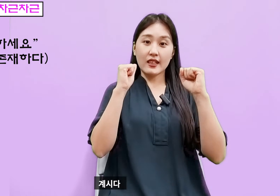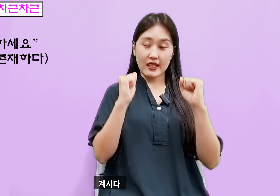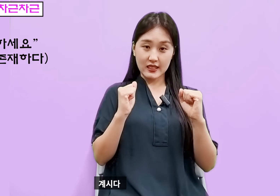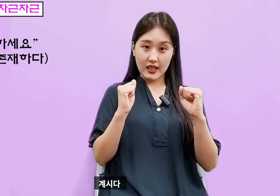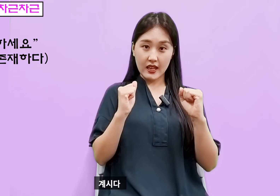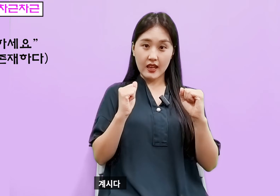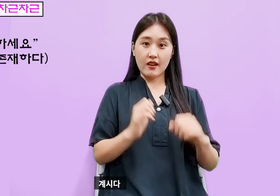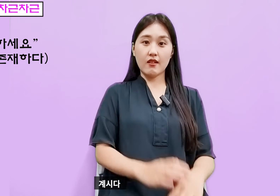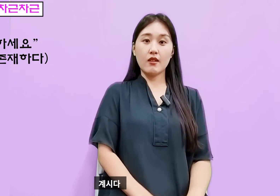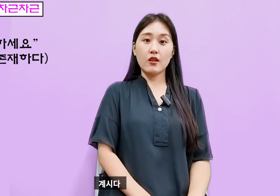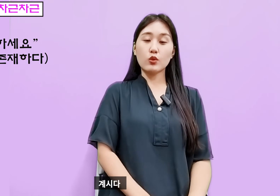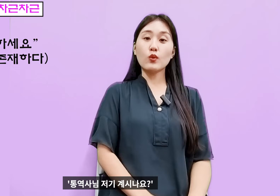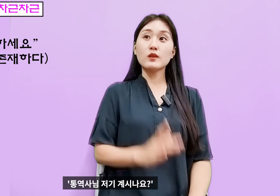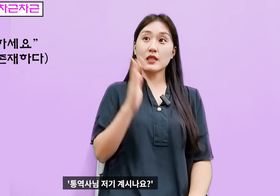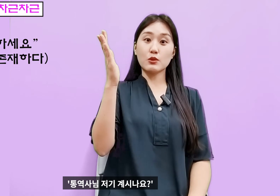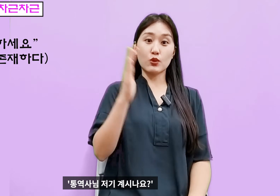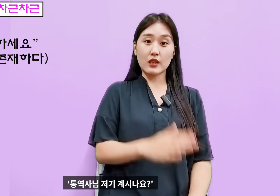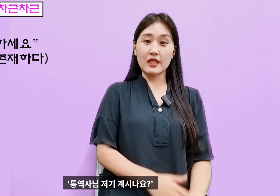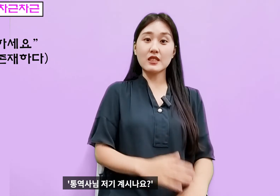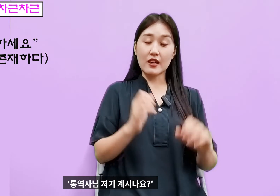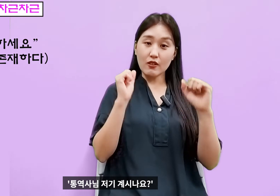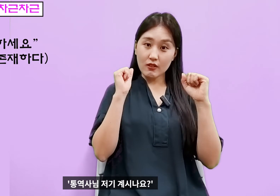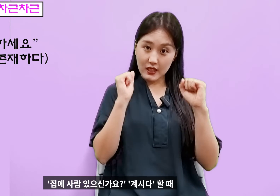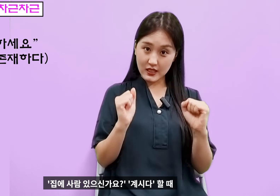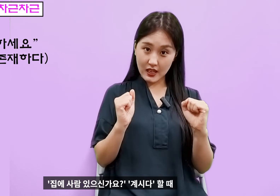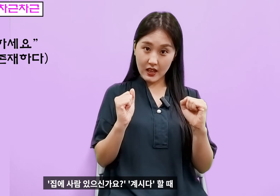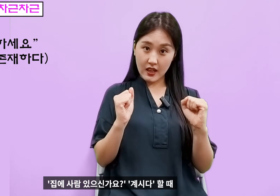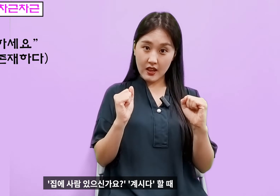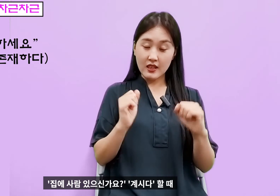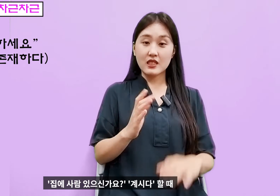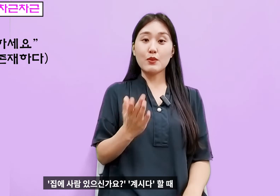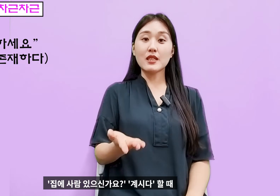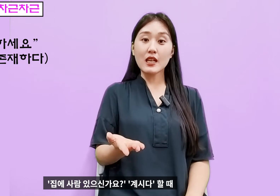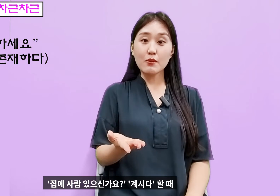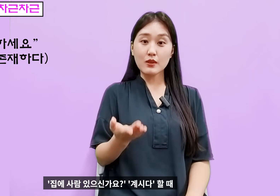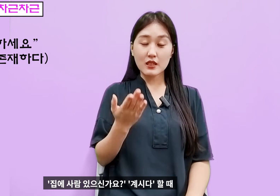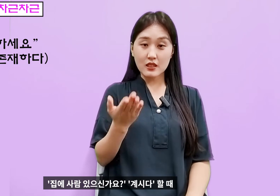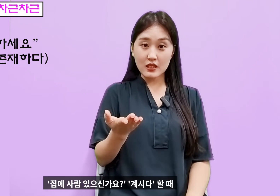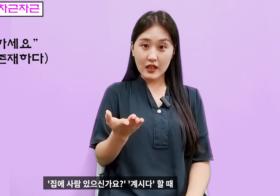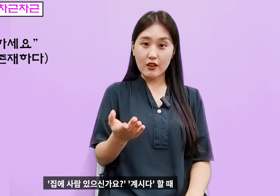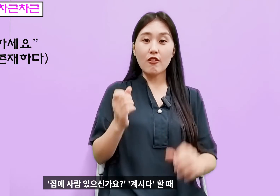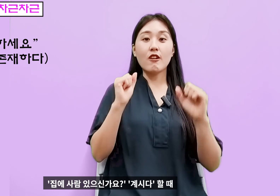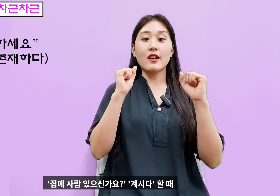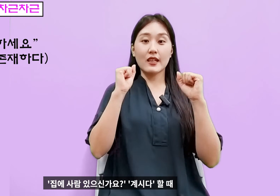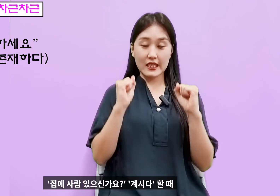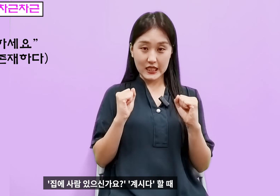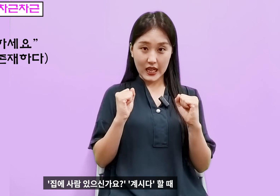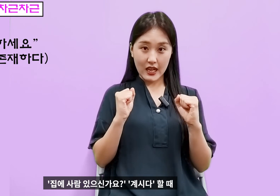계시다. 통역사님 저기 계시나요? 계시다. 집에 사람 있으신가요? 계시다.